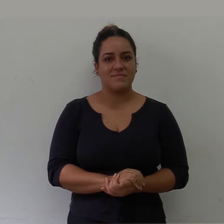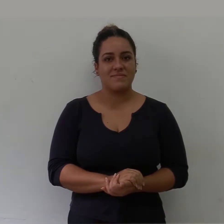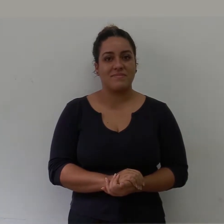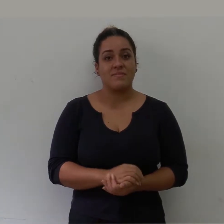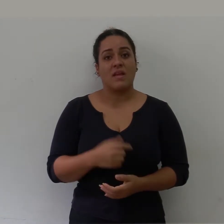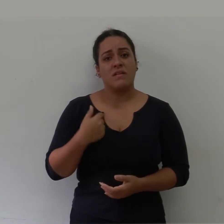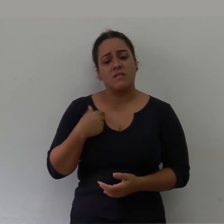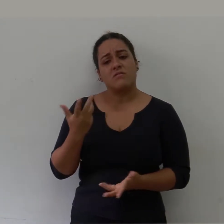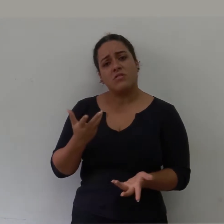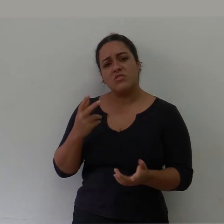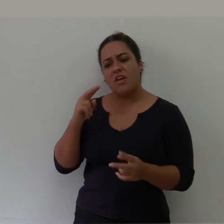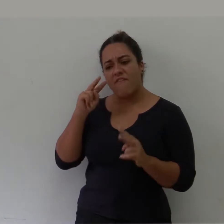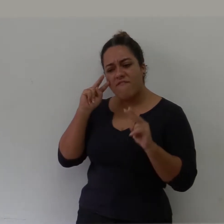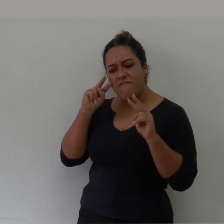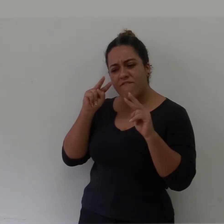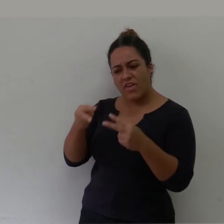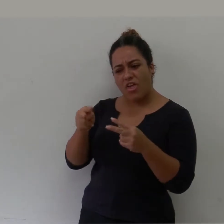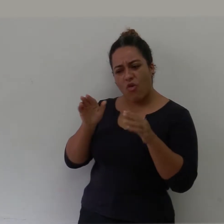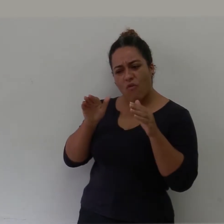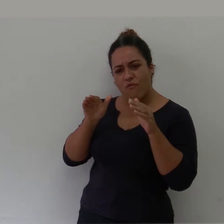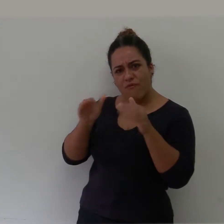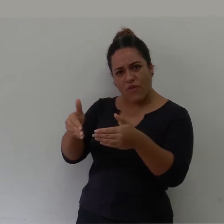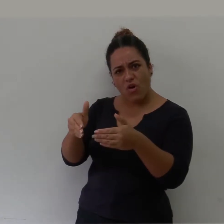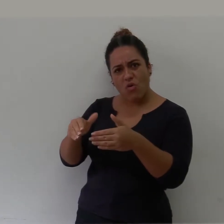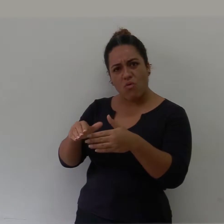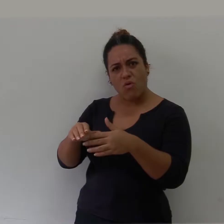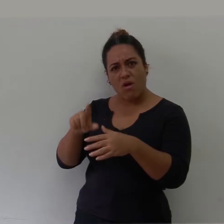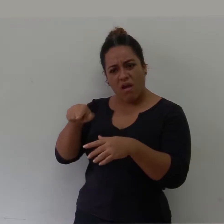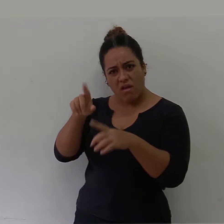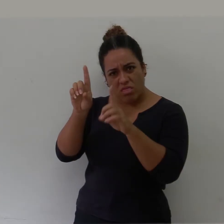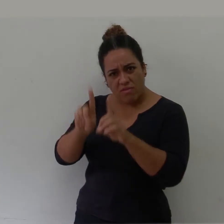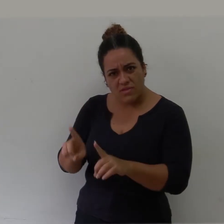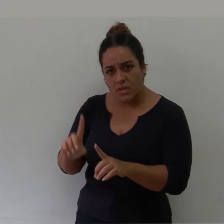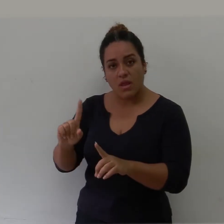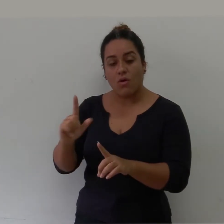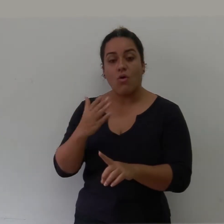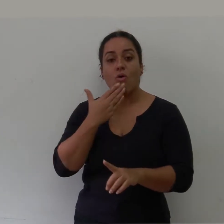Nós não olhamos tanto para a sua deficiência, mas para as possibilidades que ele tem.